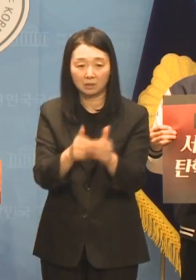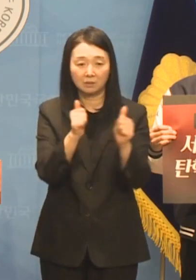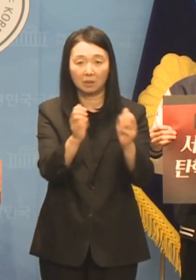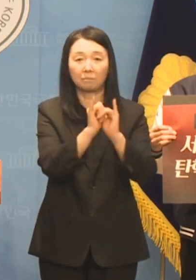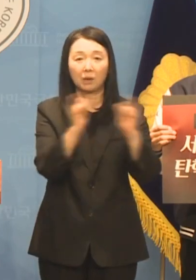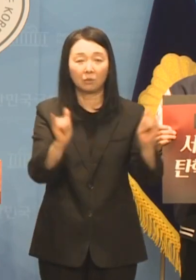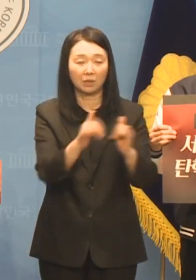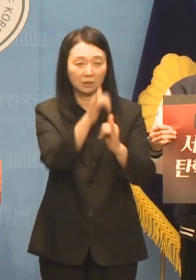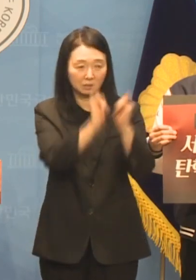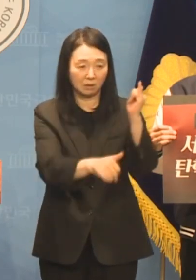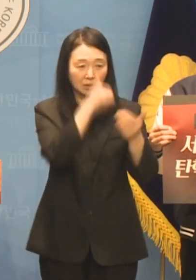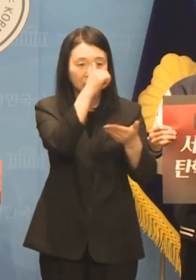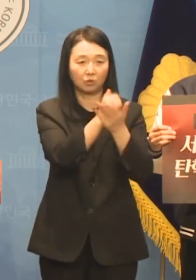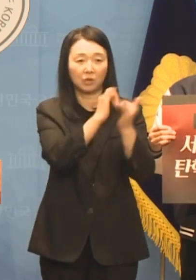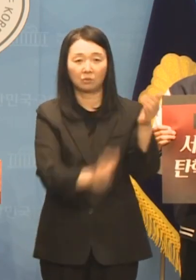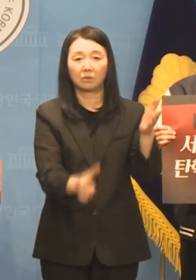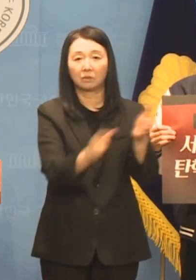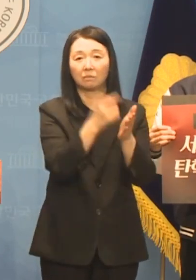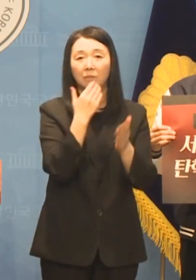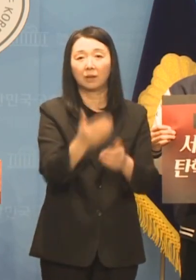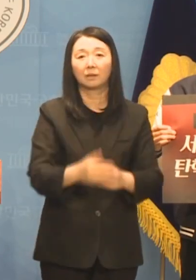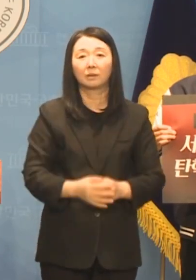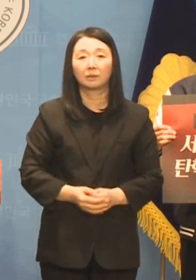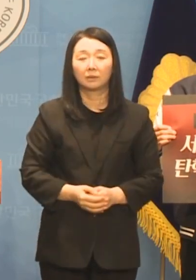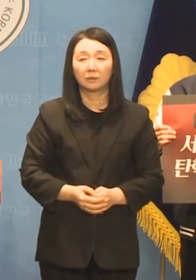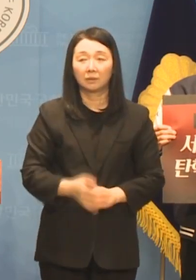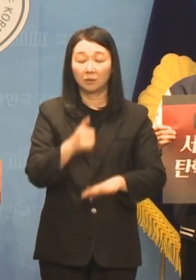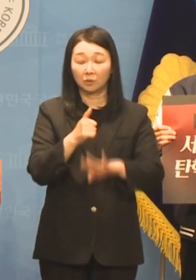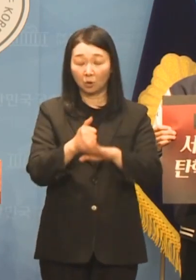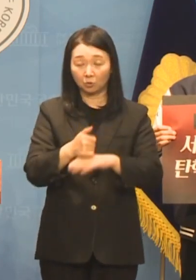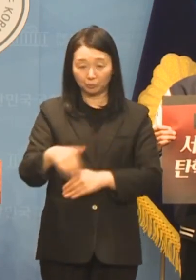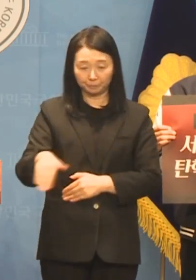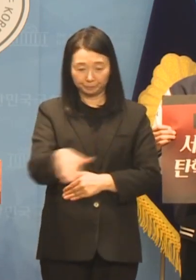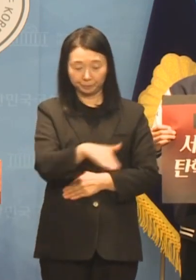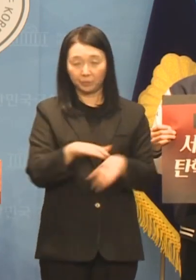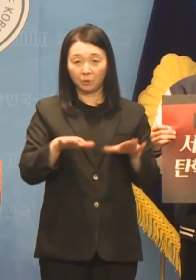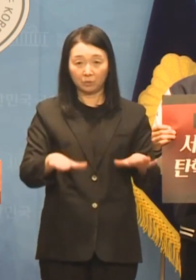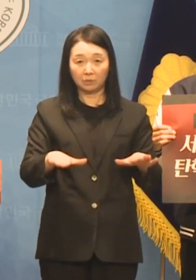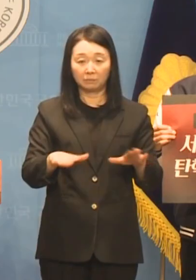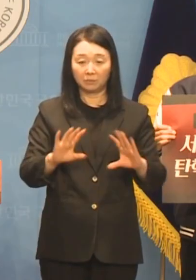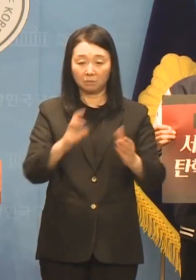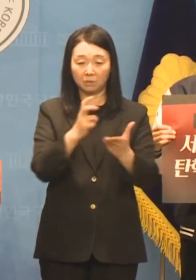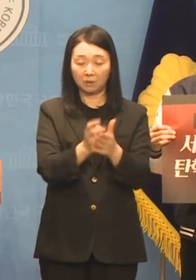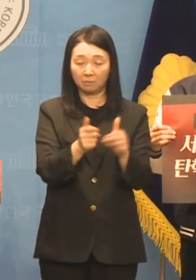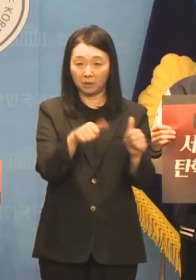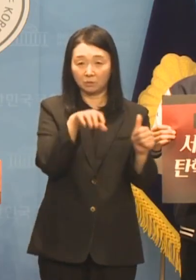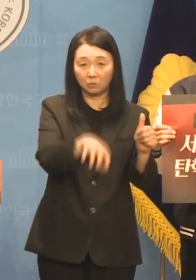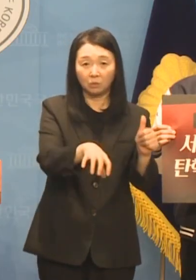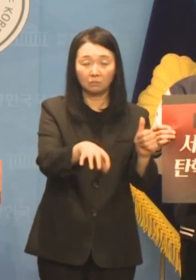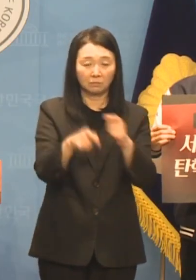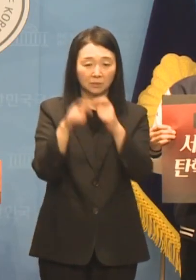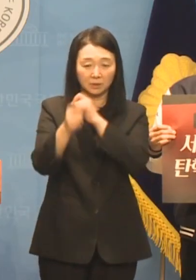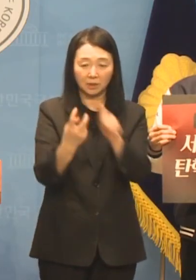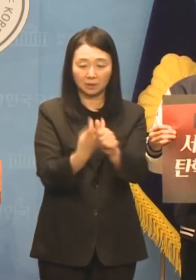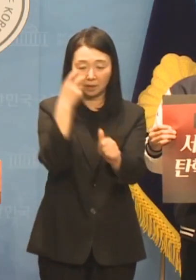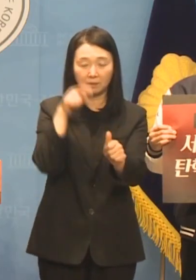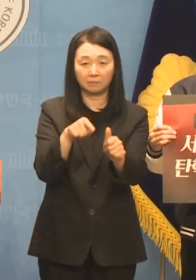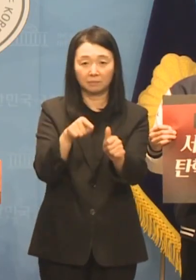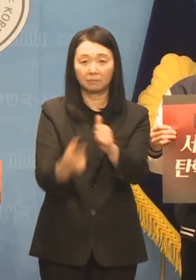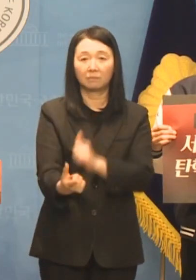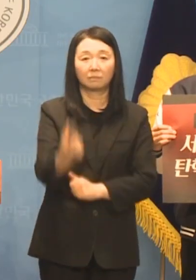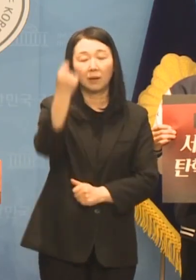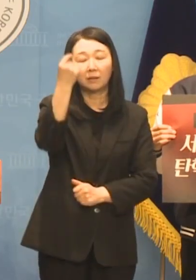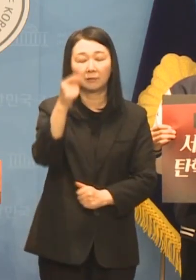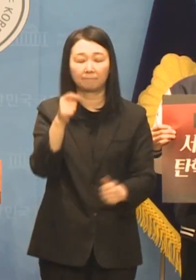반드시 역사의 죄인으로 기록될 것입니다. 이에 저희는 이 자리에서 헌법재판소가 사기 탄핵을